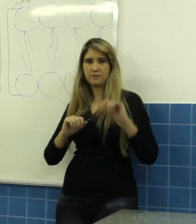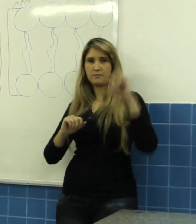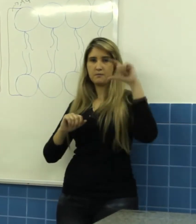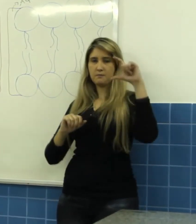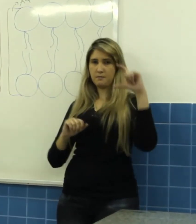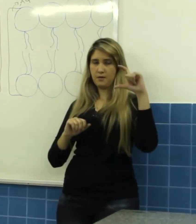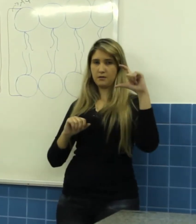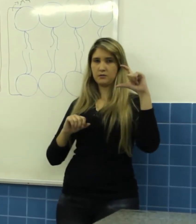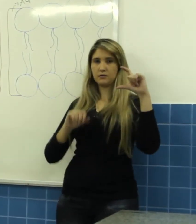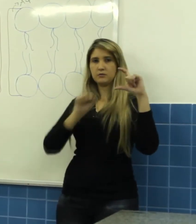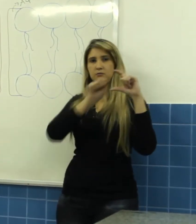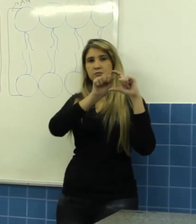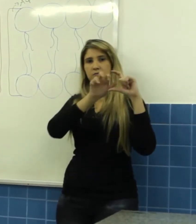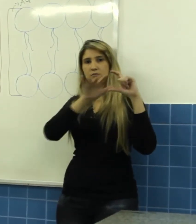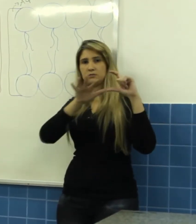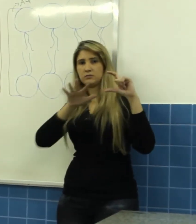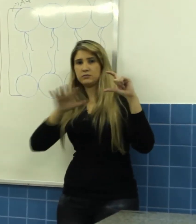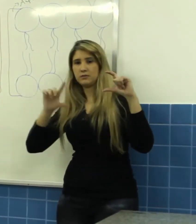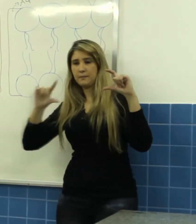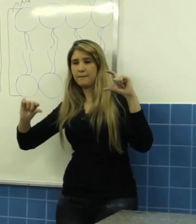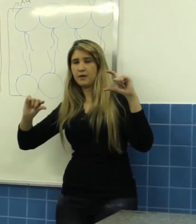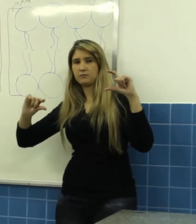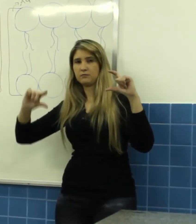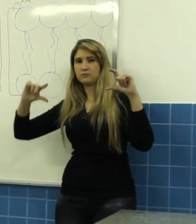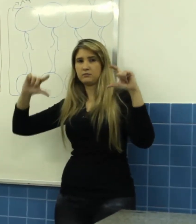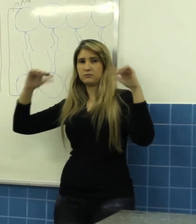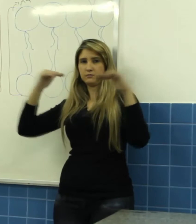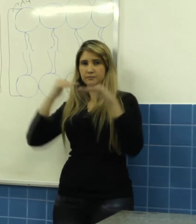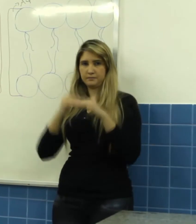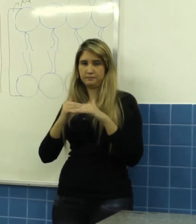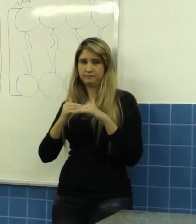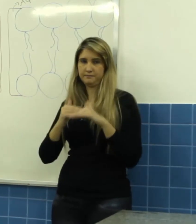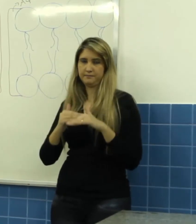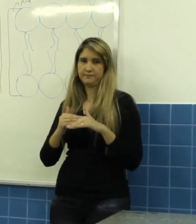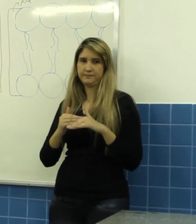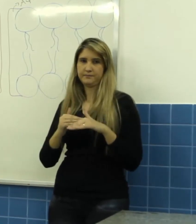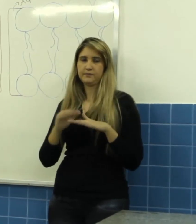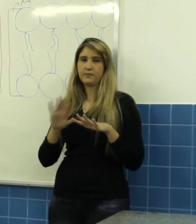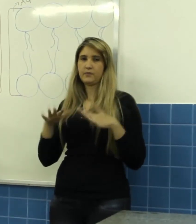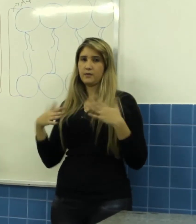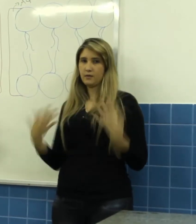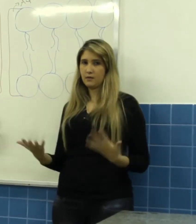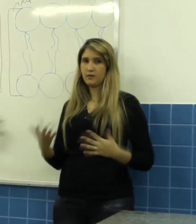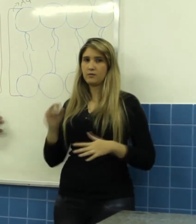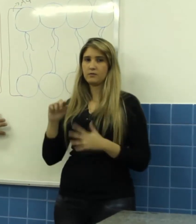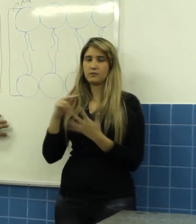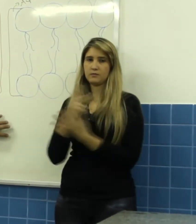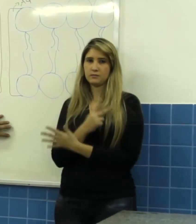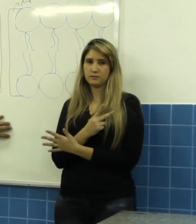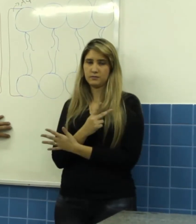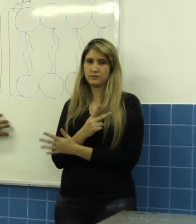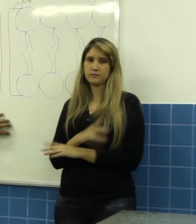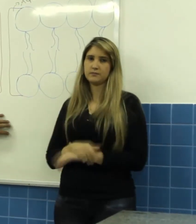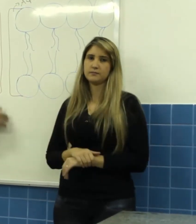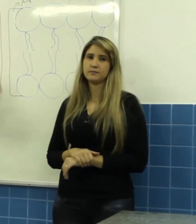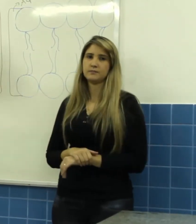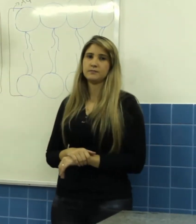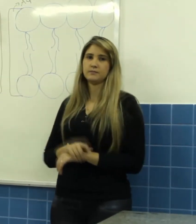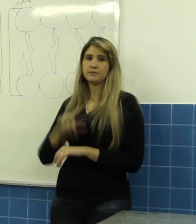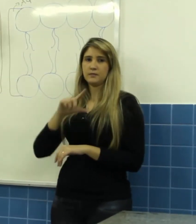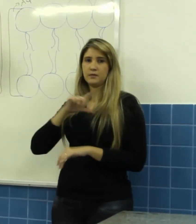concentrado para o compartimento onde ele está menos concentrado. Então, de acordo com